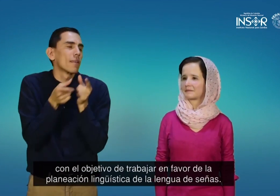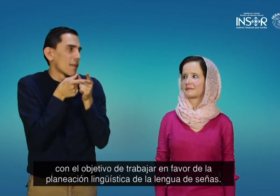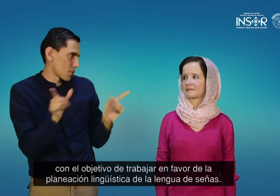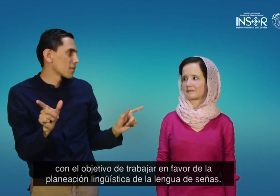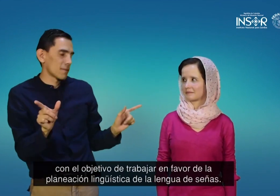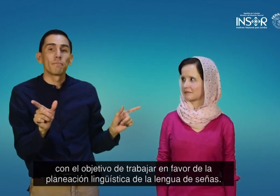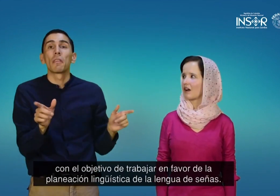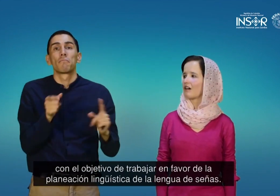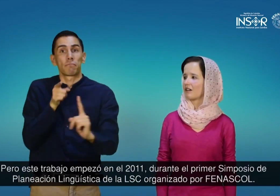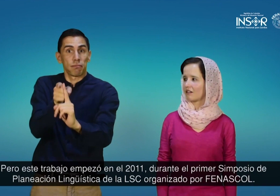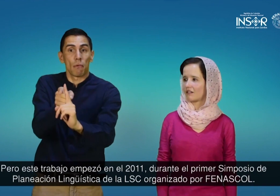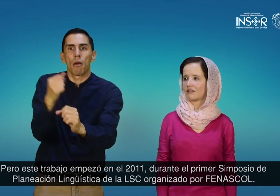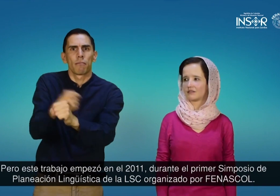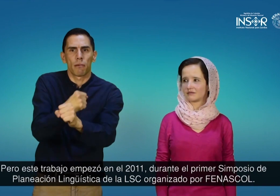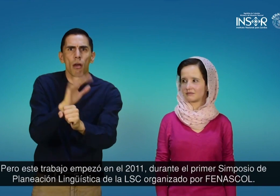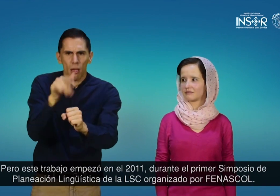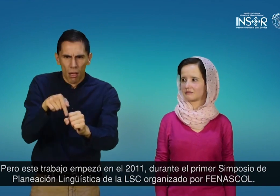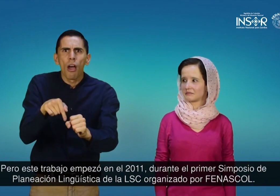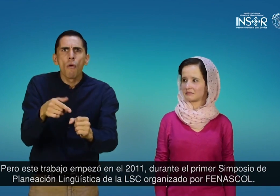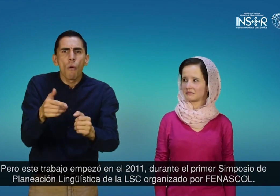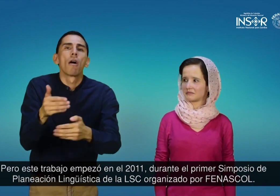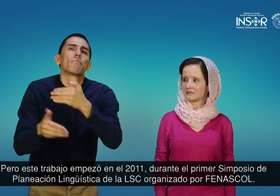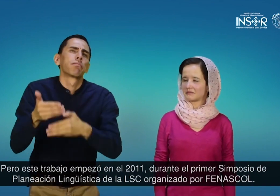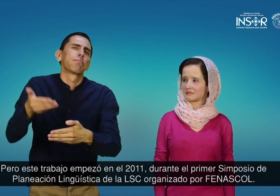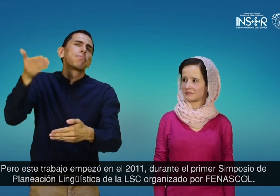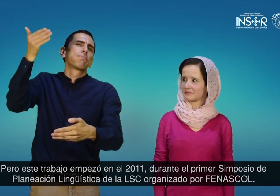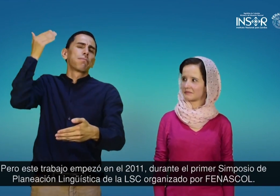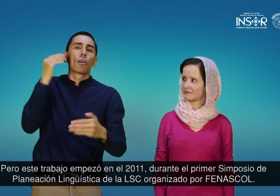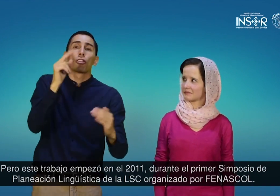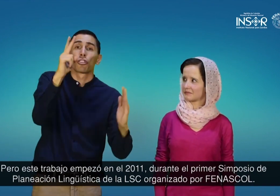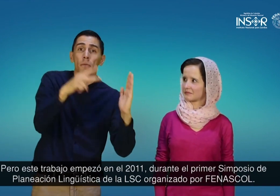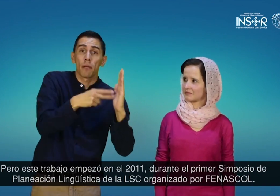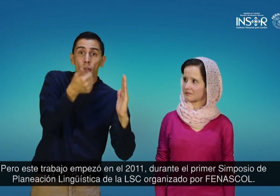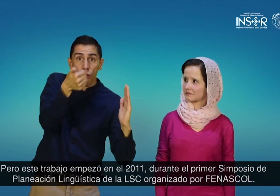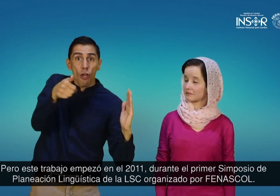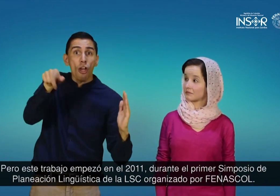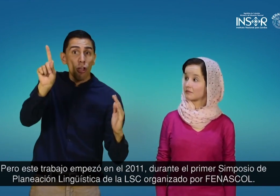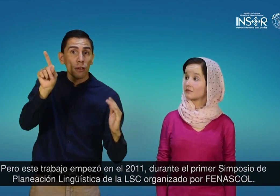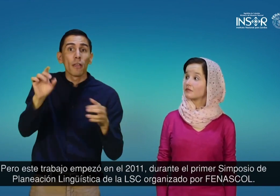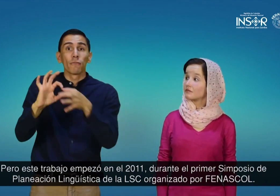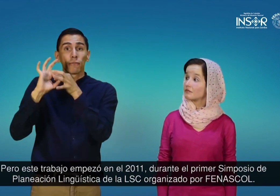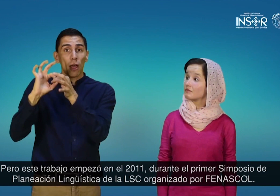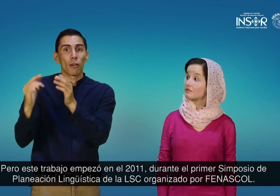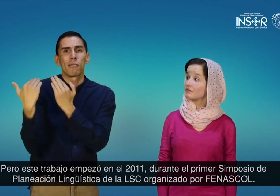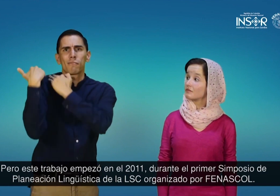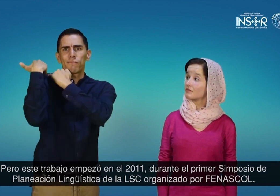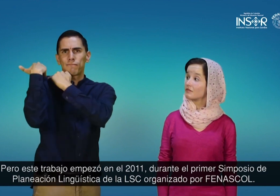lengua de señas. Pero este trabajo empezó en el año 2011, durante el primer